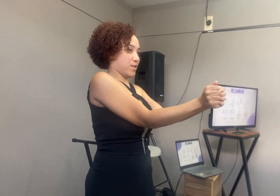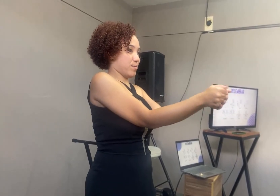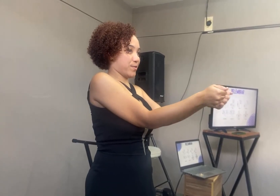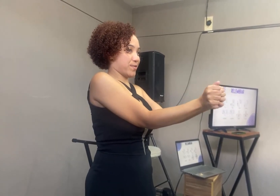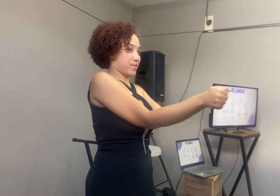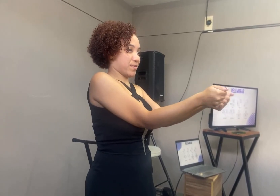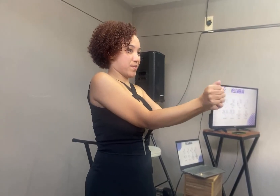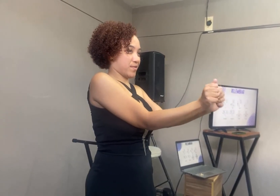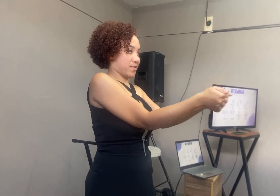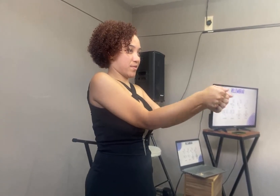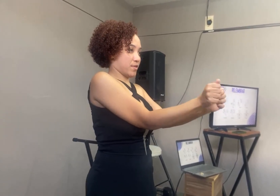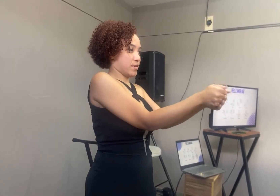Ônibus.